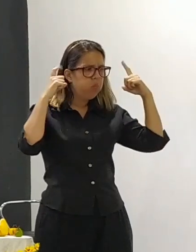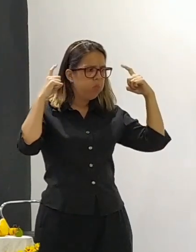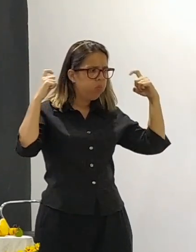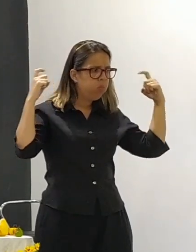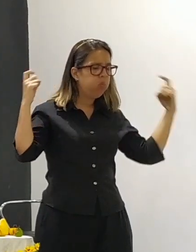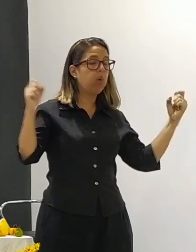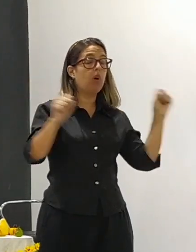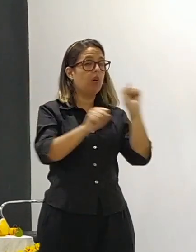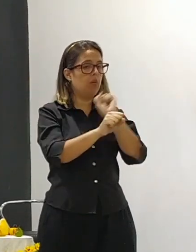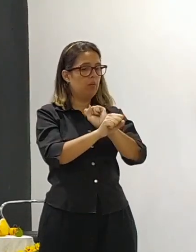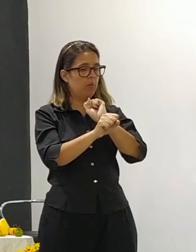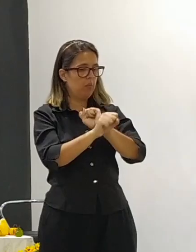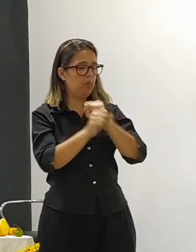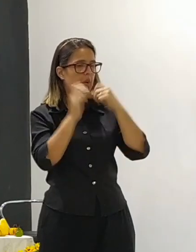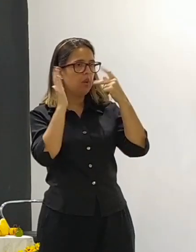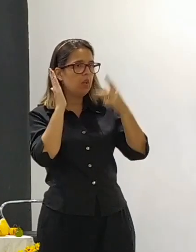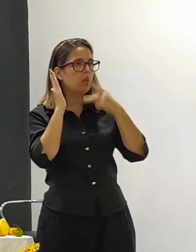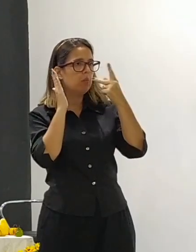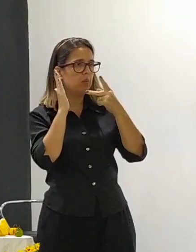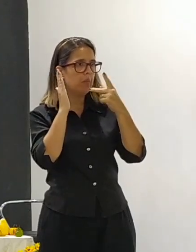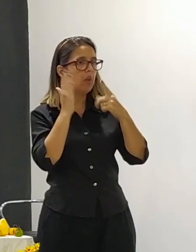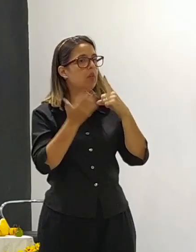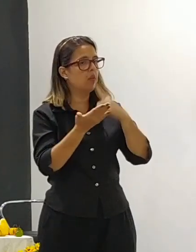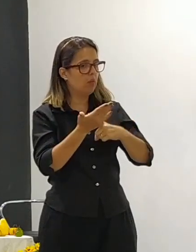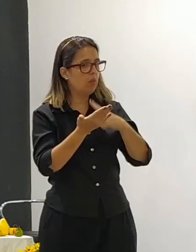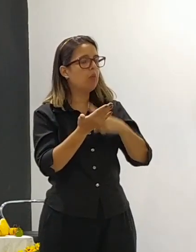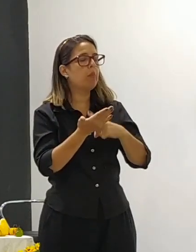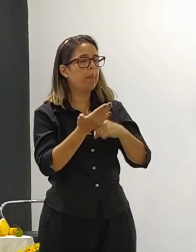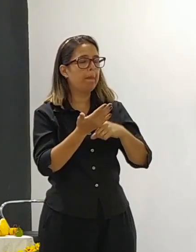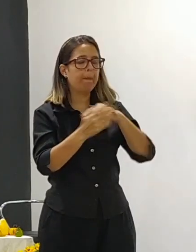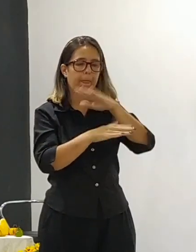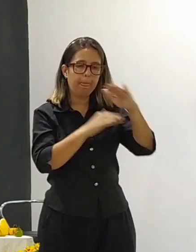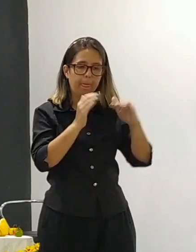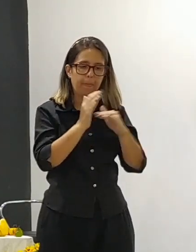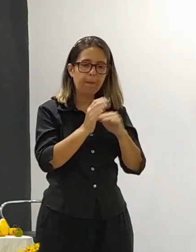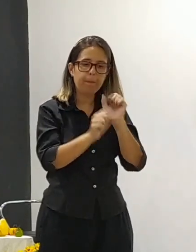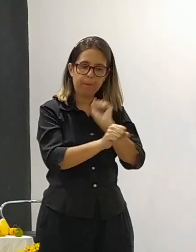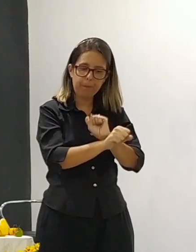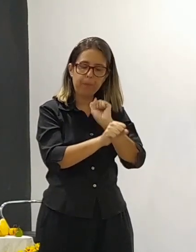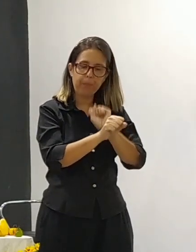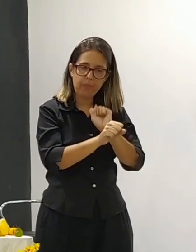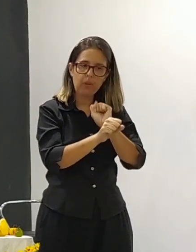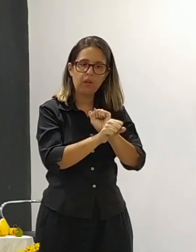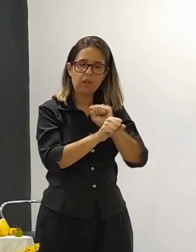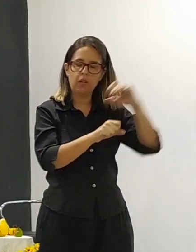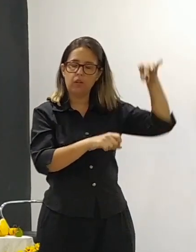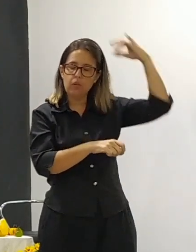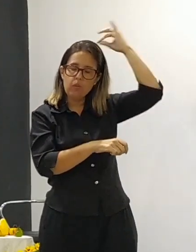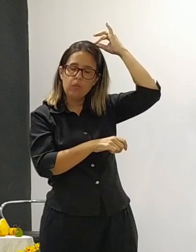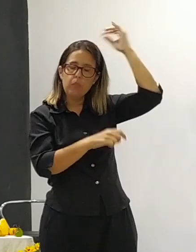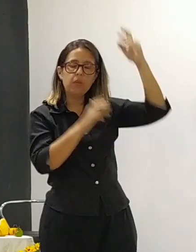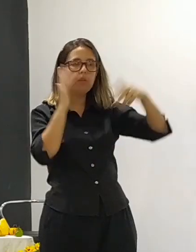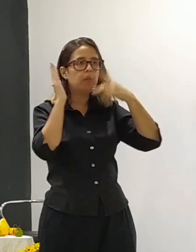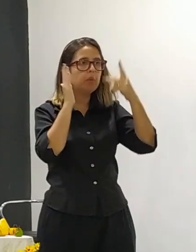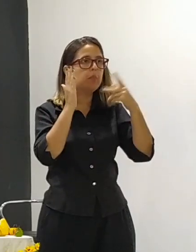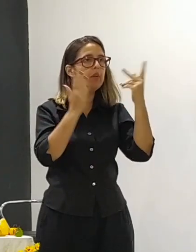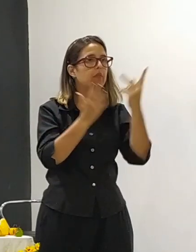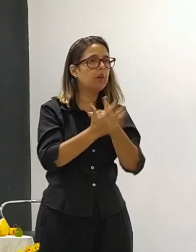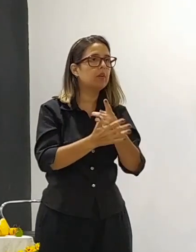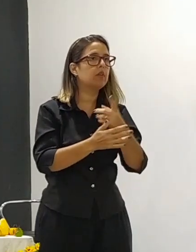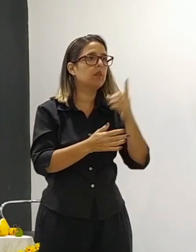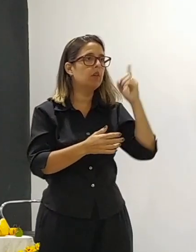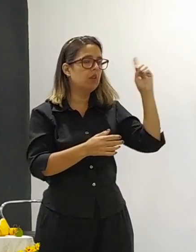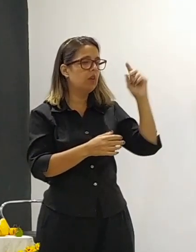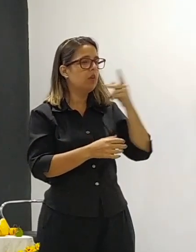ali esperando a promessa, estavam em concordância. Todos eles esperavam: o Espírito virá, a promessa vai se cumprir. Deus já